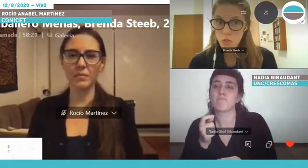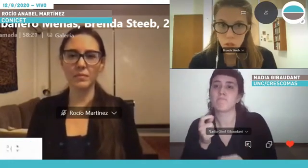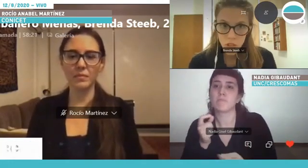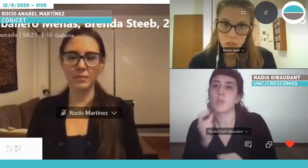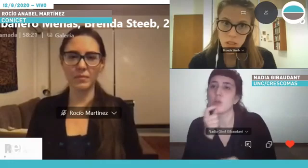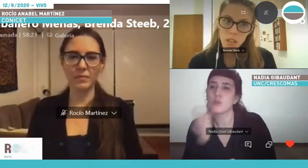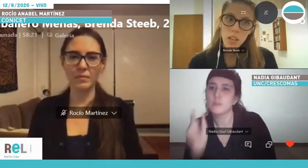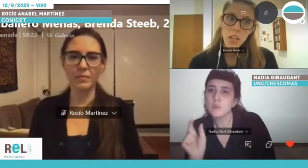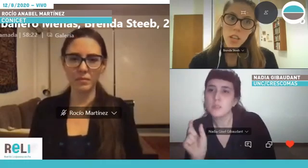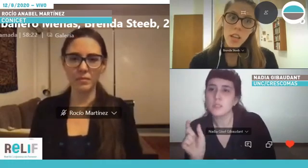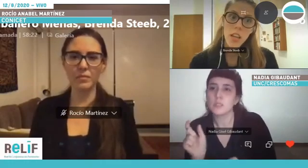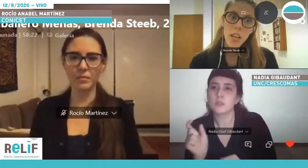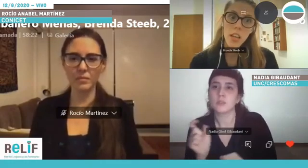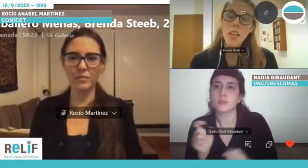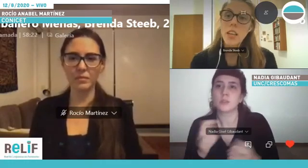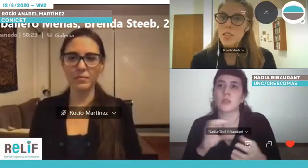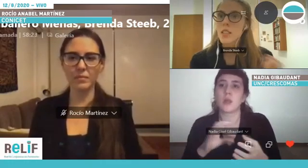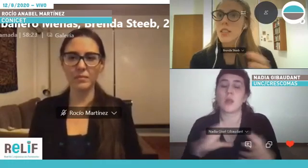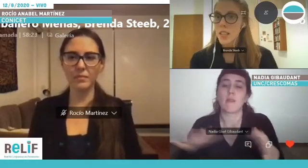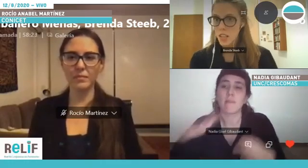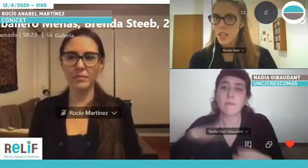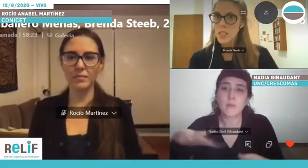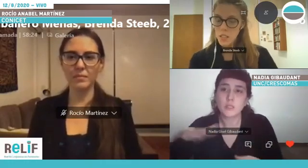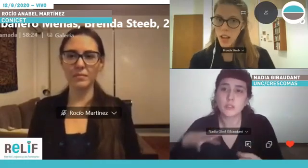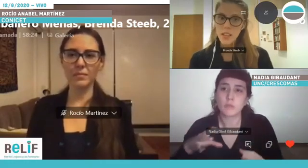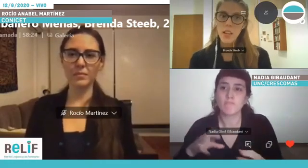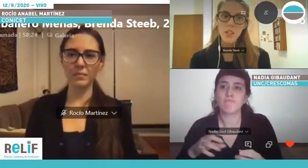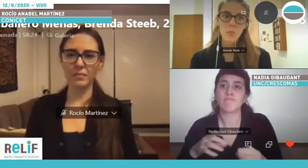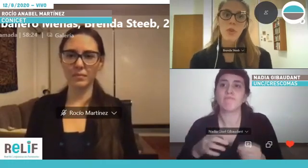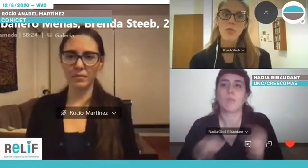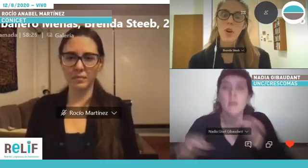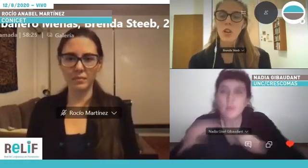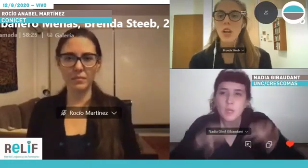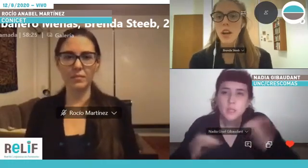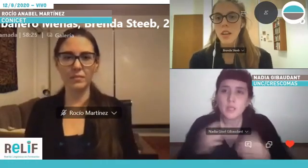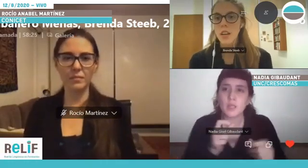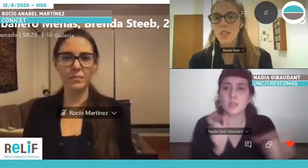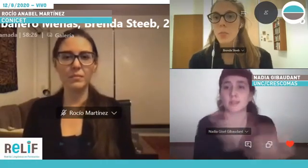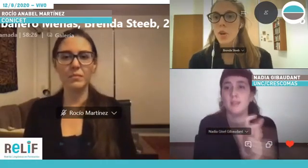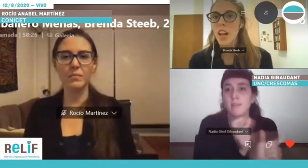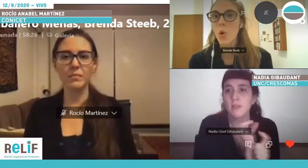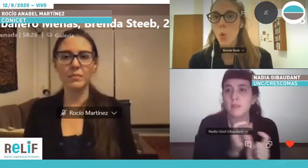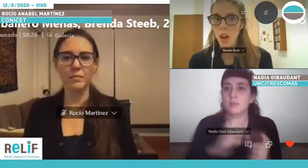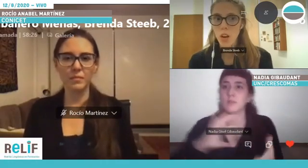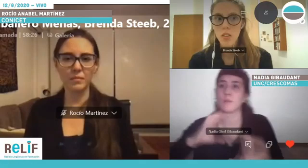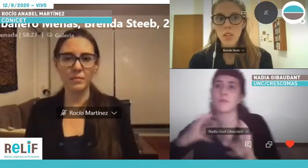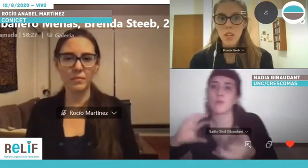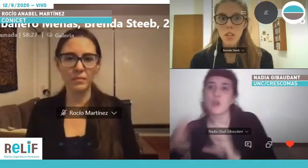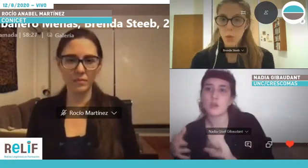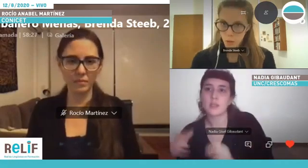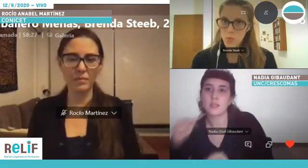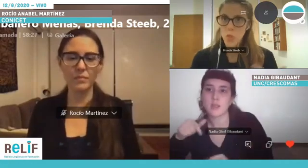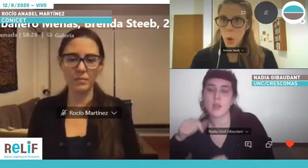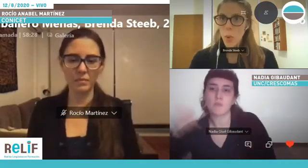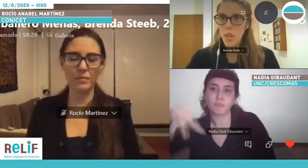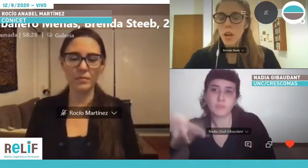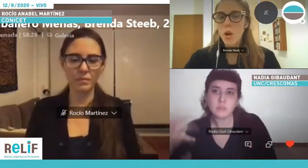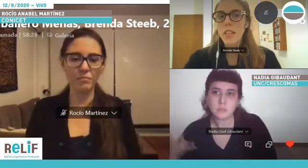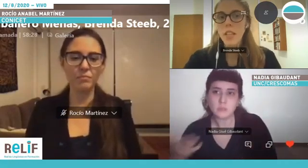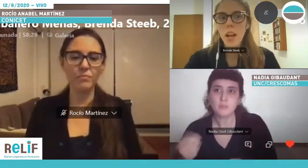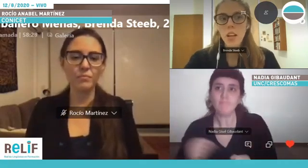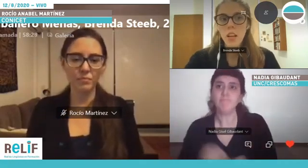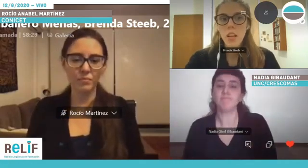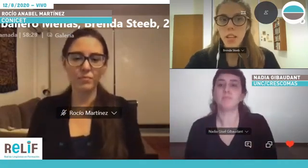la dimensión y las estrategias sintácticas o morfológicas que se ponen en juego. Bueno, si nos